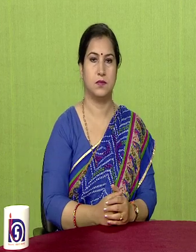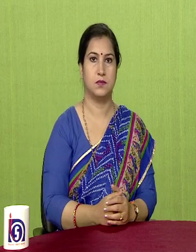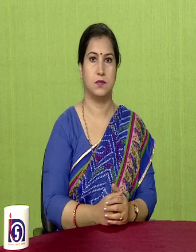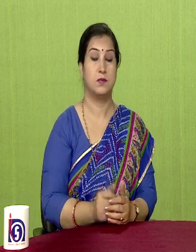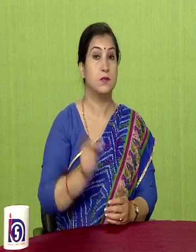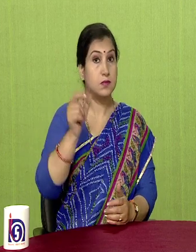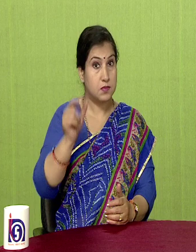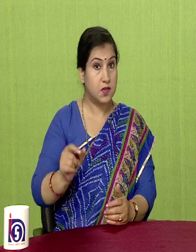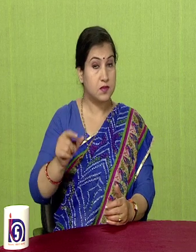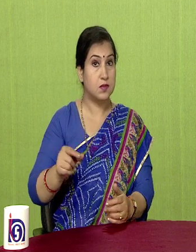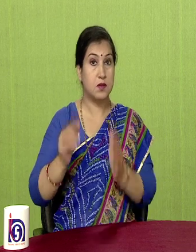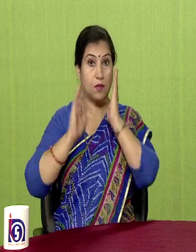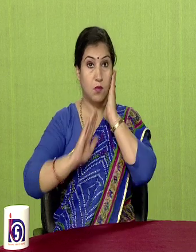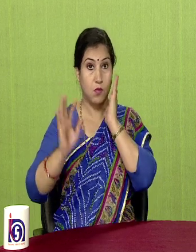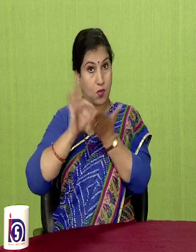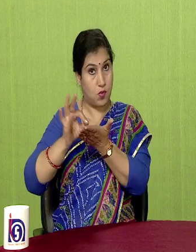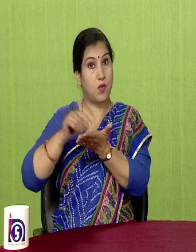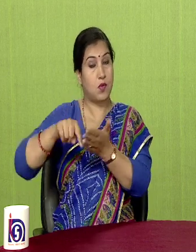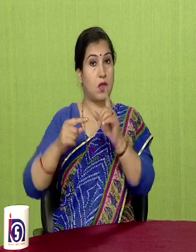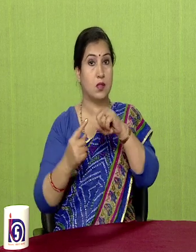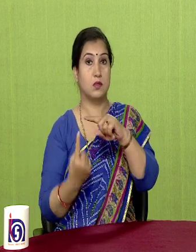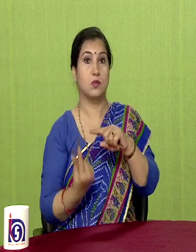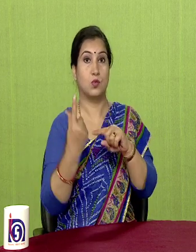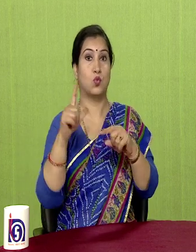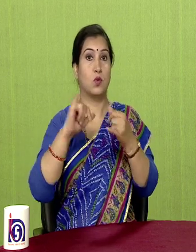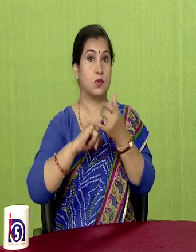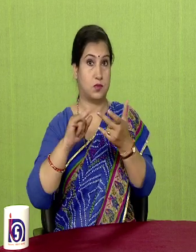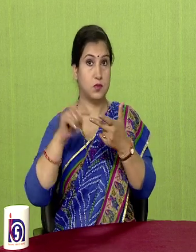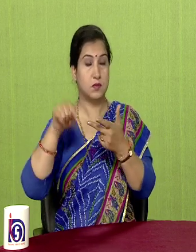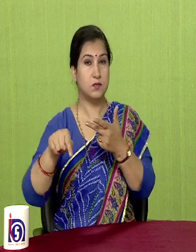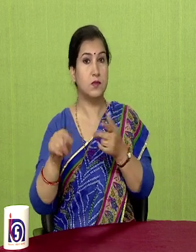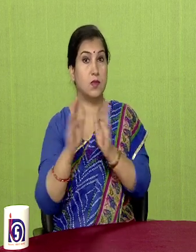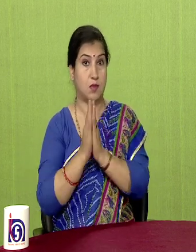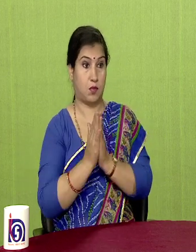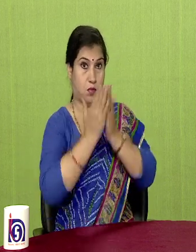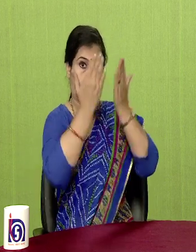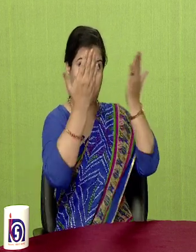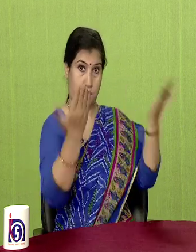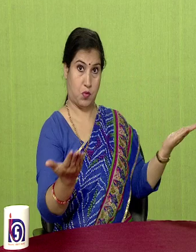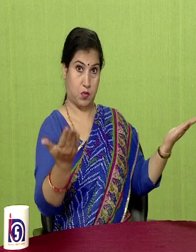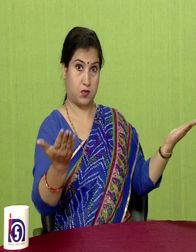तुलसी ने रामचरितमानस के अयोध्या कांड में उसी अवसर का वर्णन किया है।